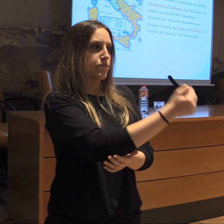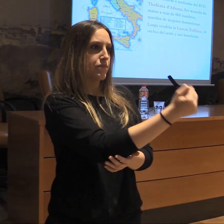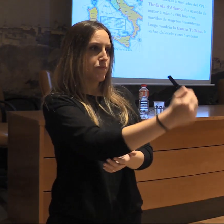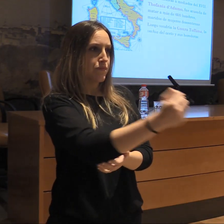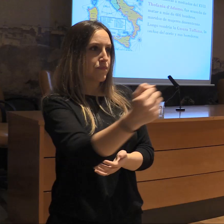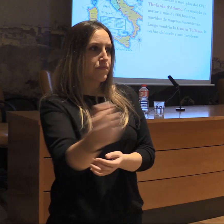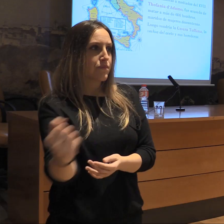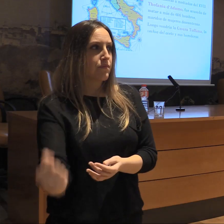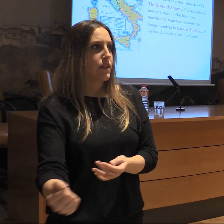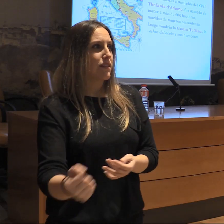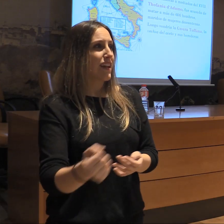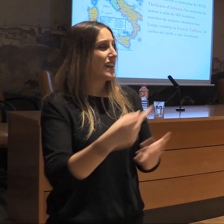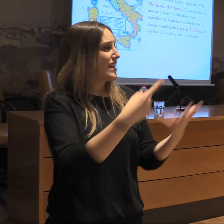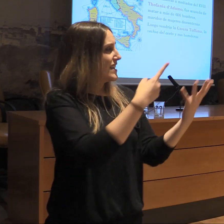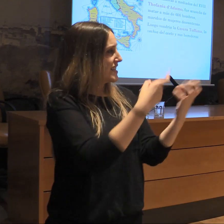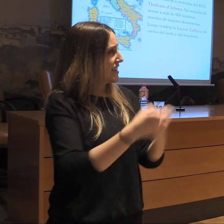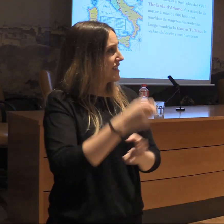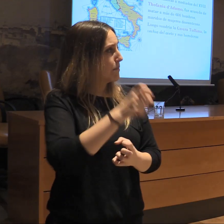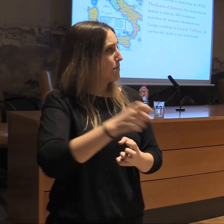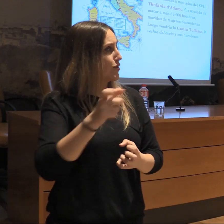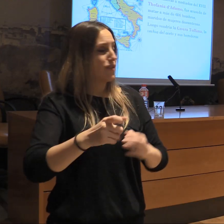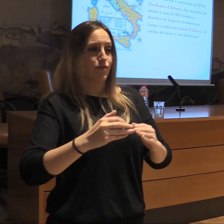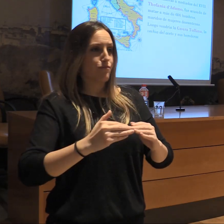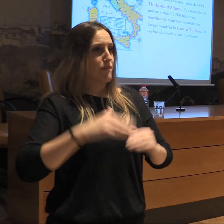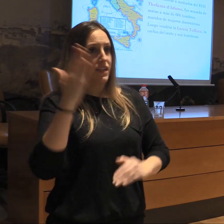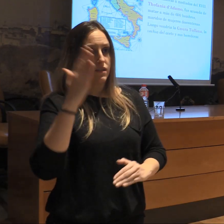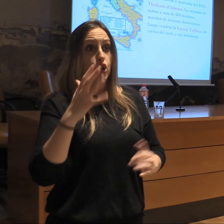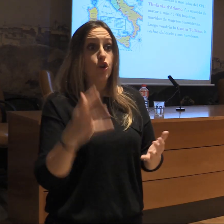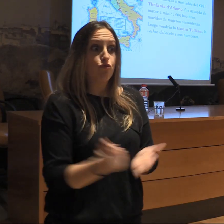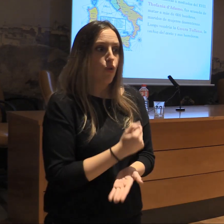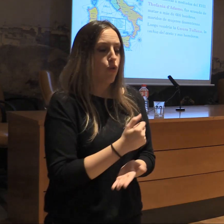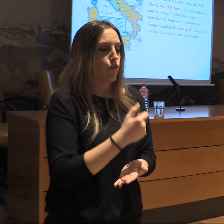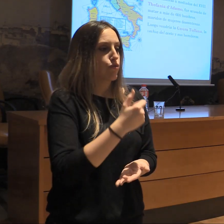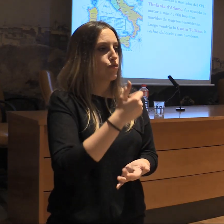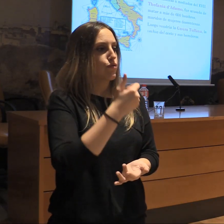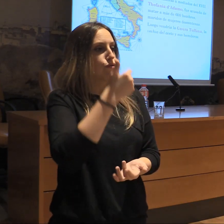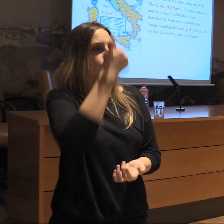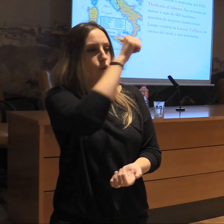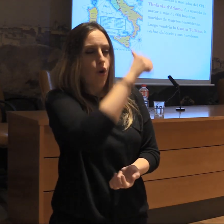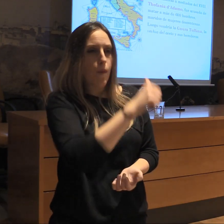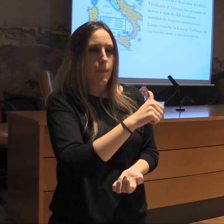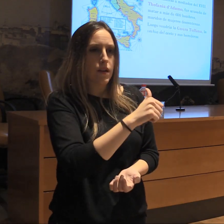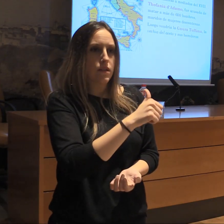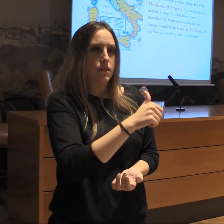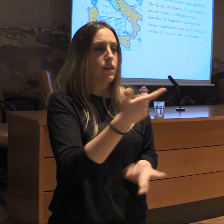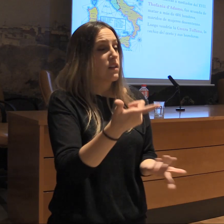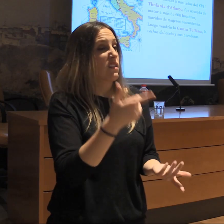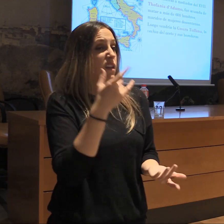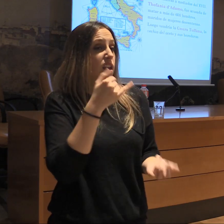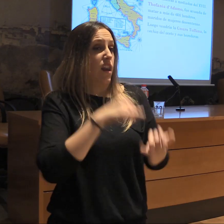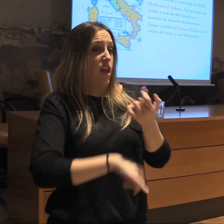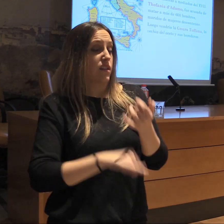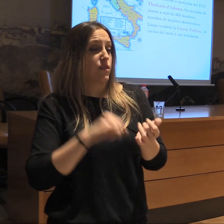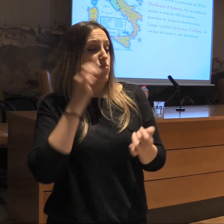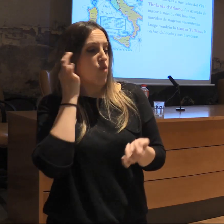de 600, todos ellos hombres, maridos de mujeres descontentas. Luego vendría